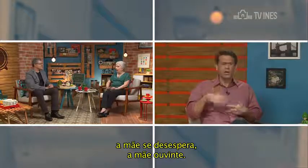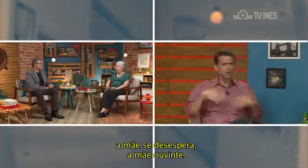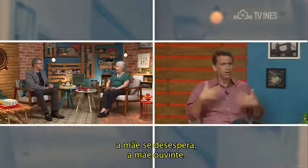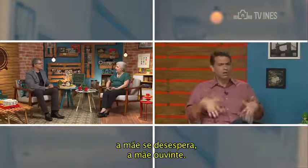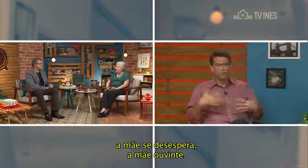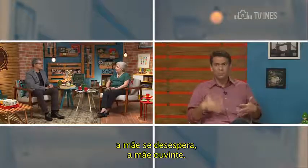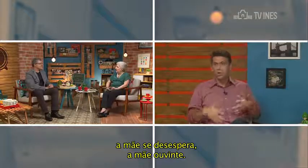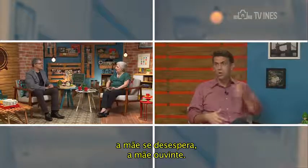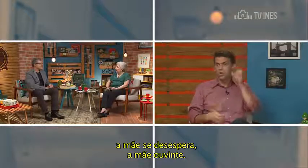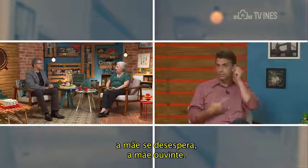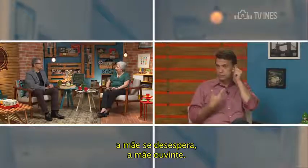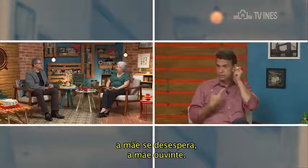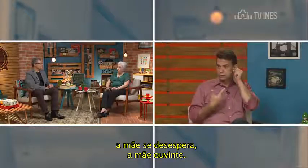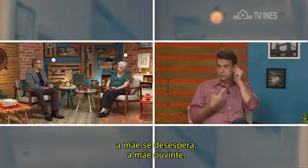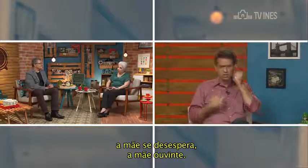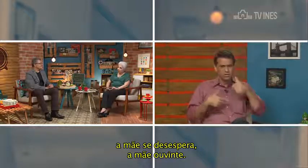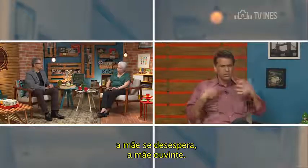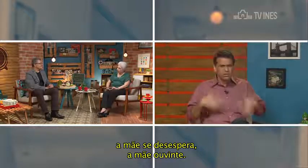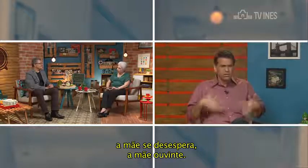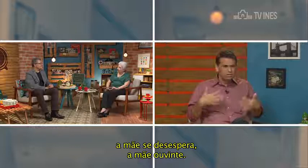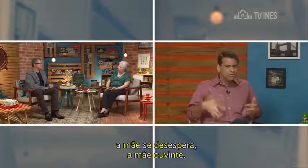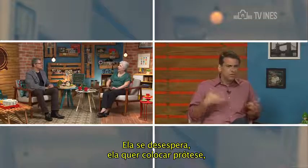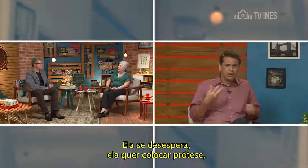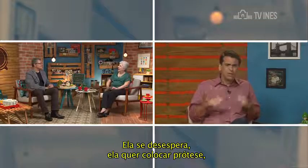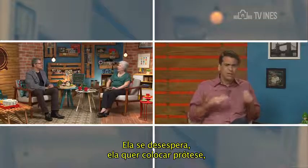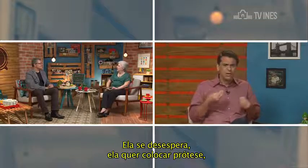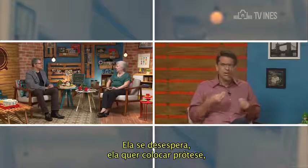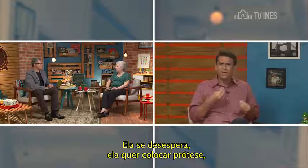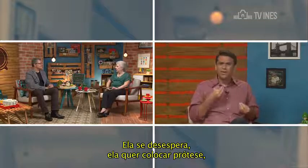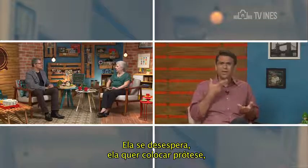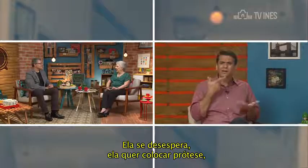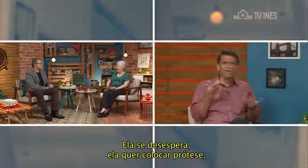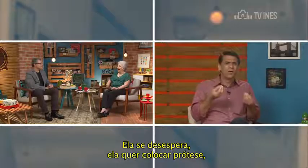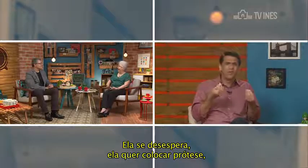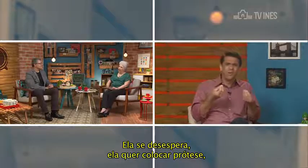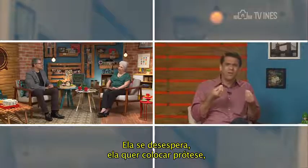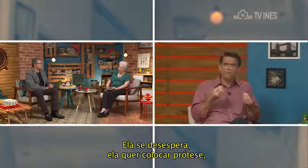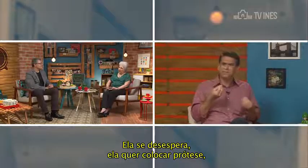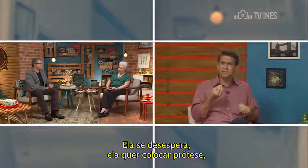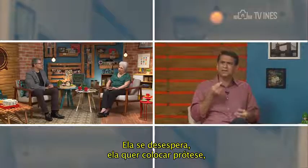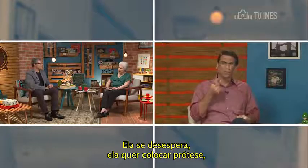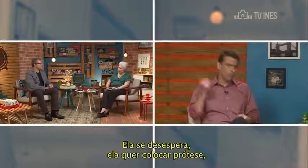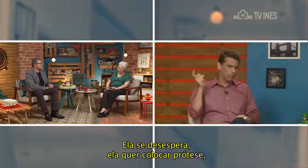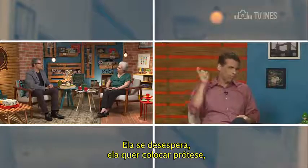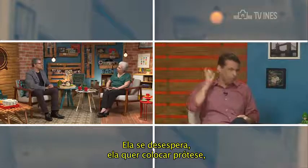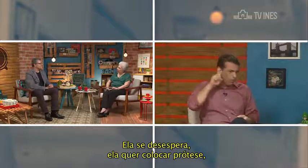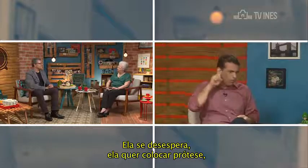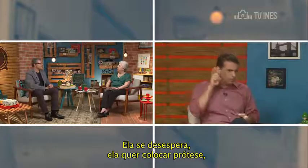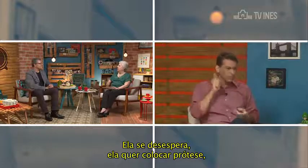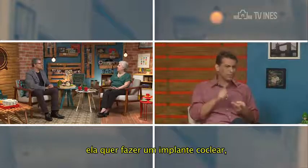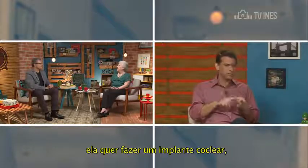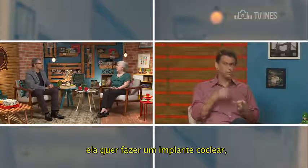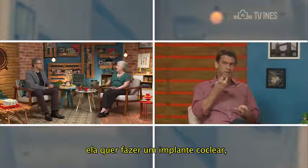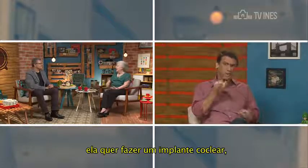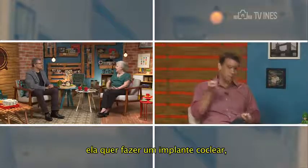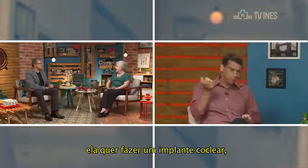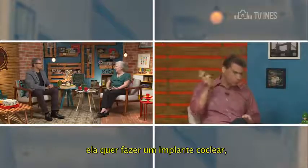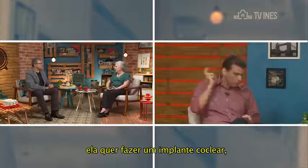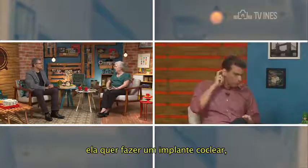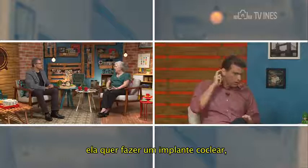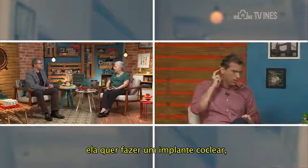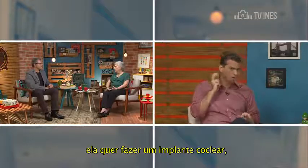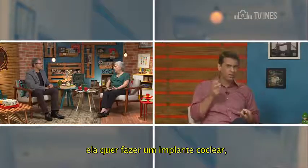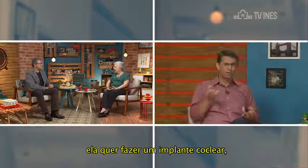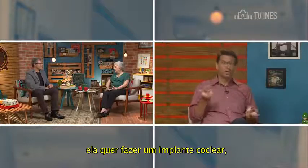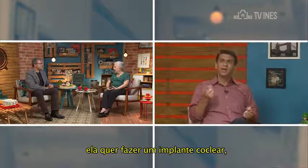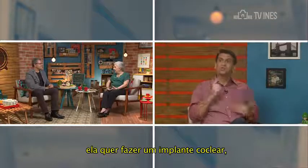A mãe se desespera A mãe é ouvinte Ela se desespera Ela quer fazer Colocar prótese Ela quer